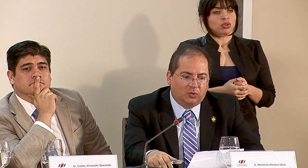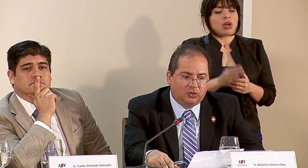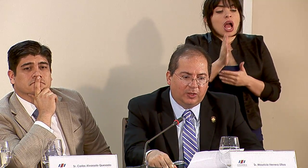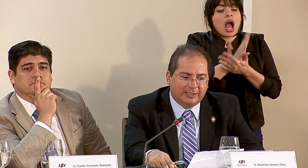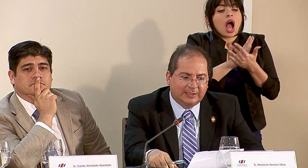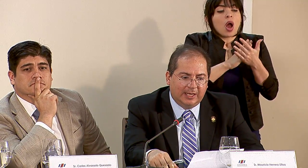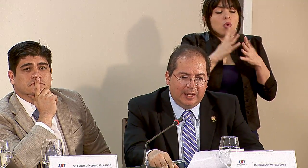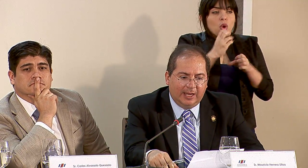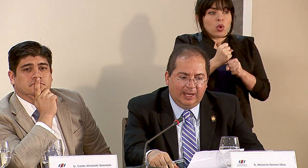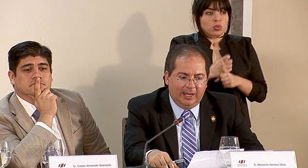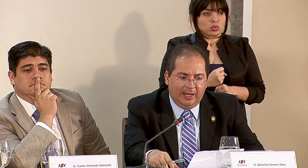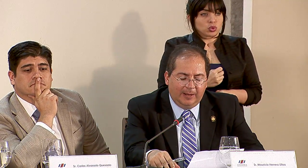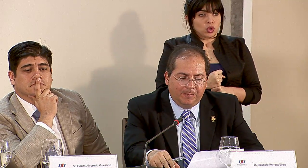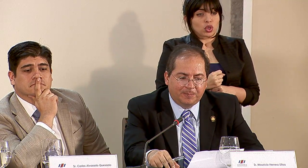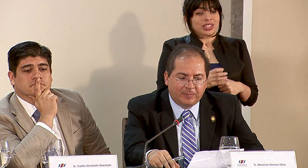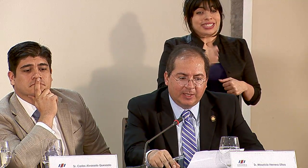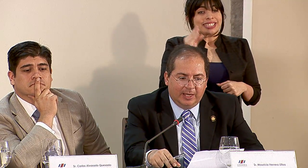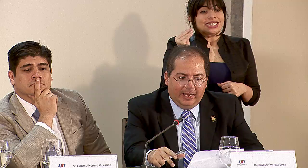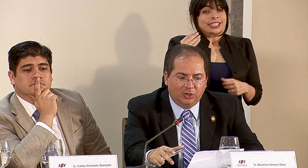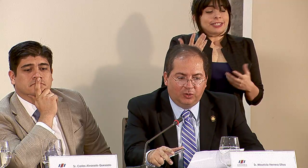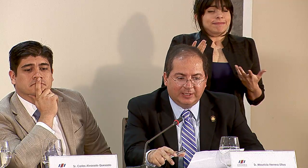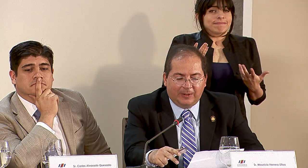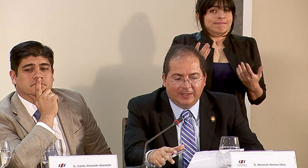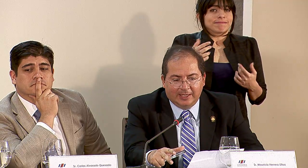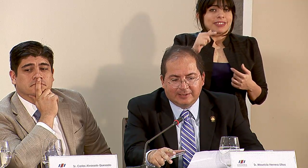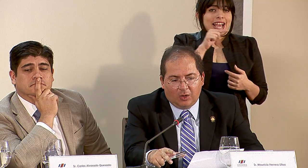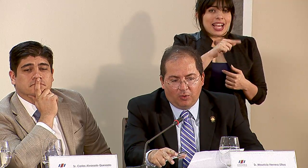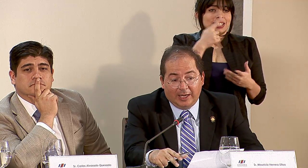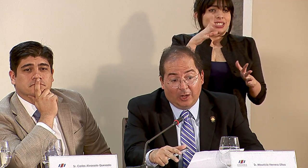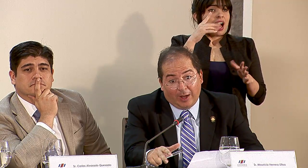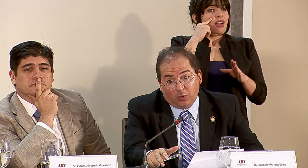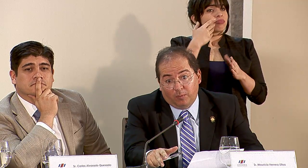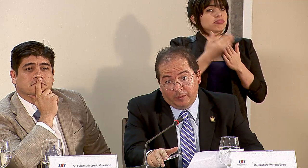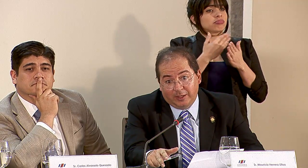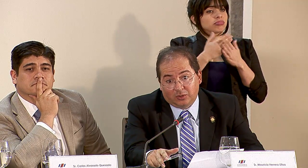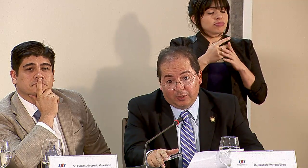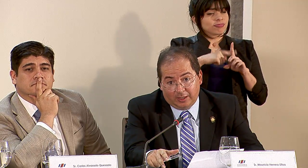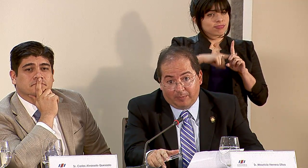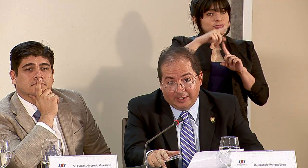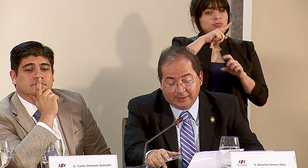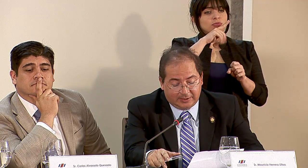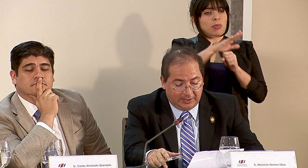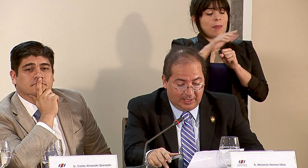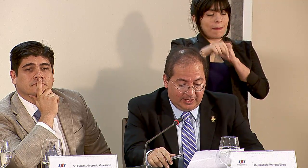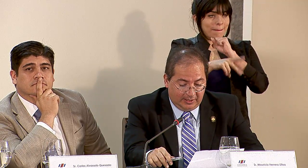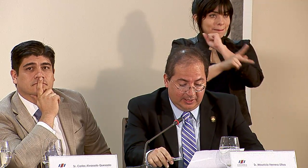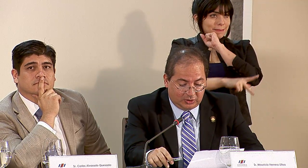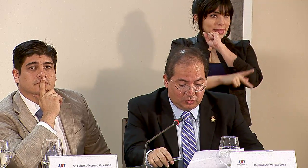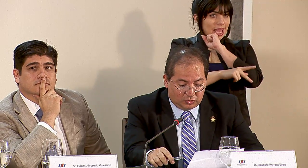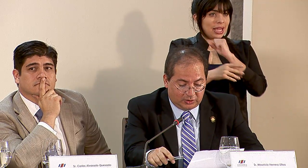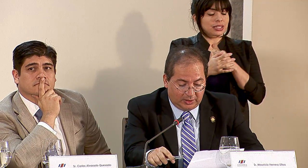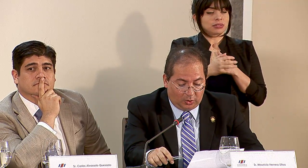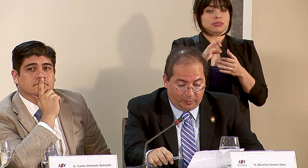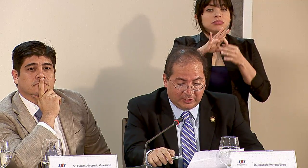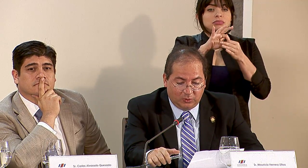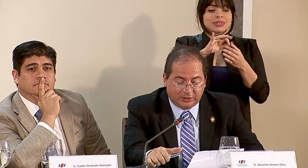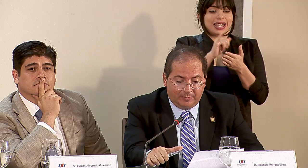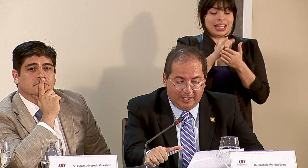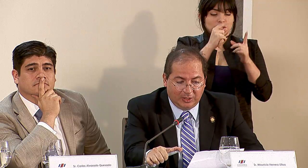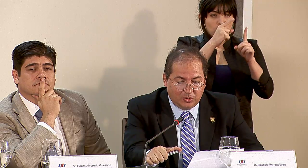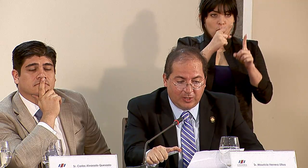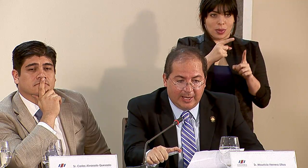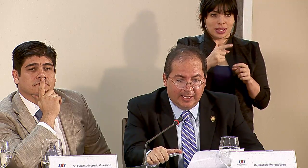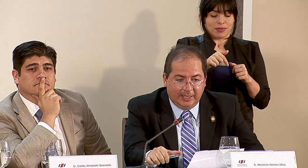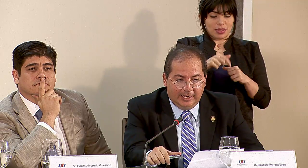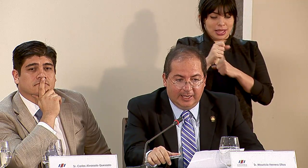algunas de las conclusiones en donde se evidencia un elevado cumplimiento del país de estos objetivos